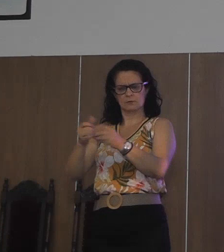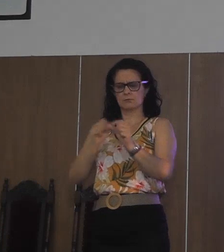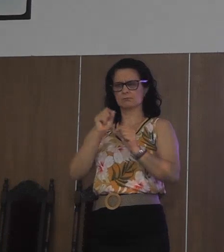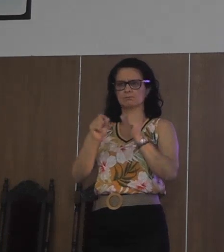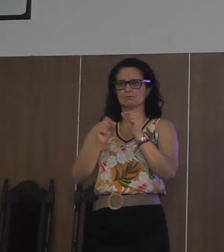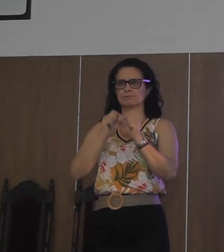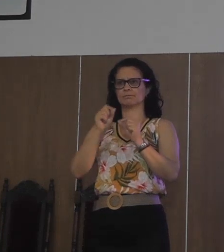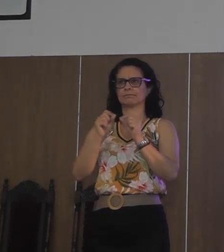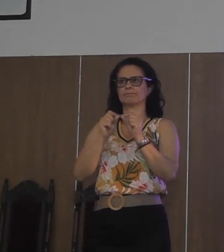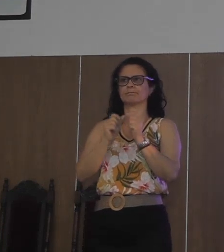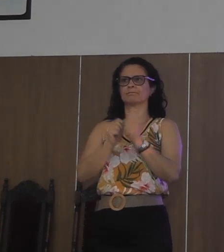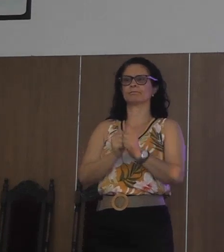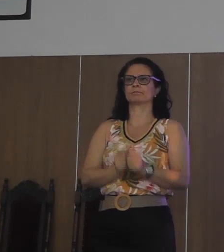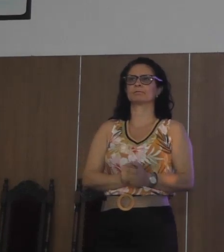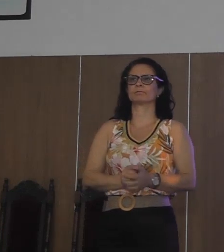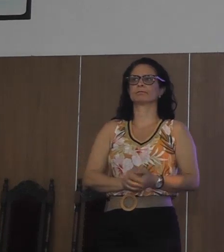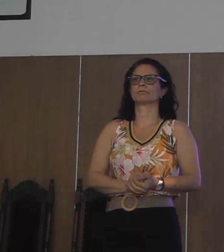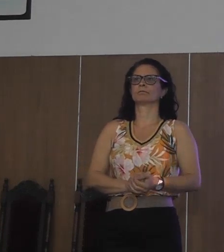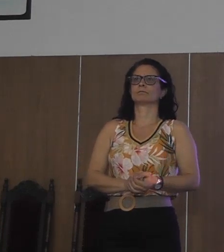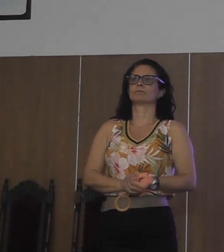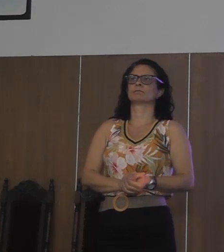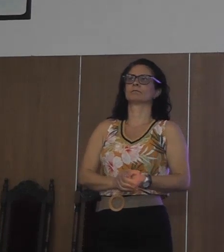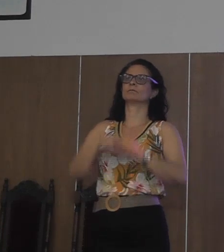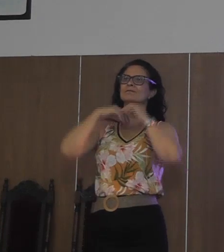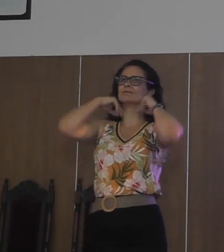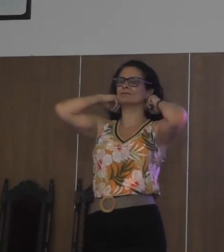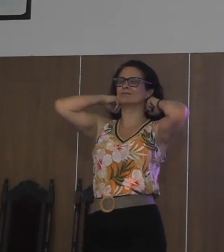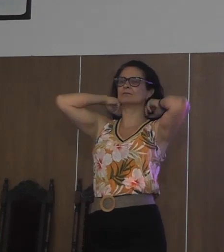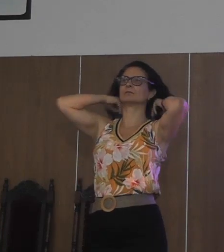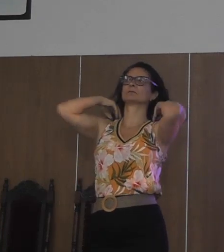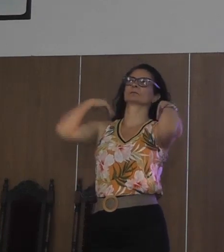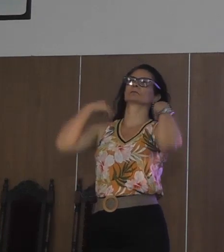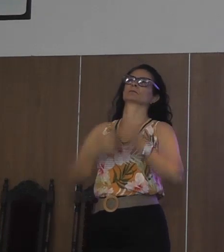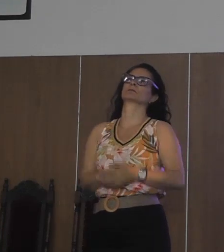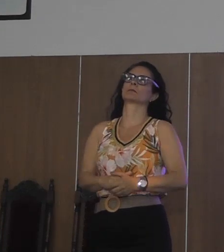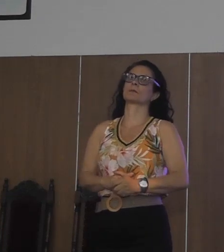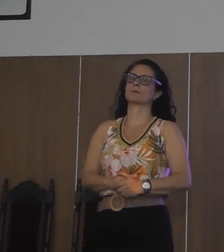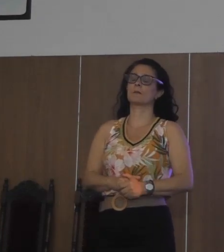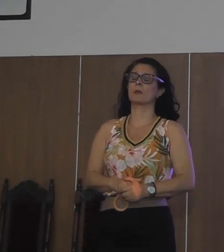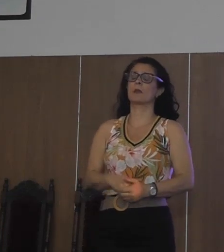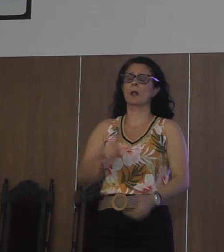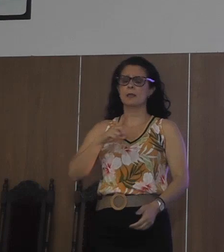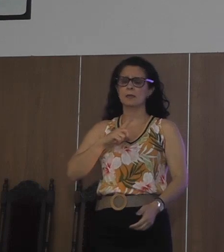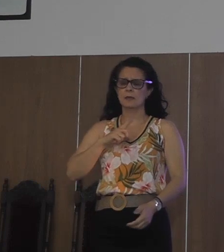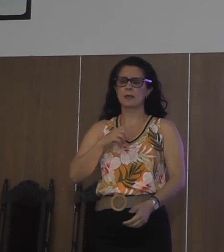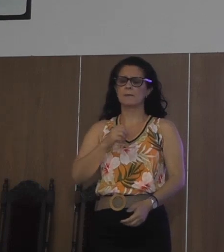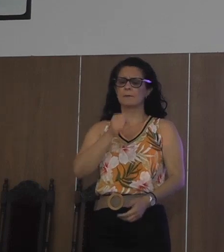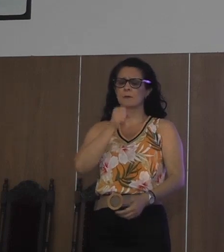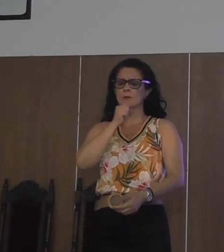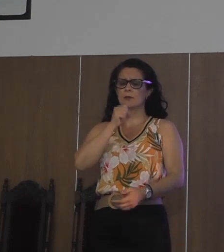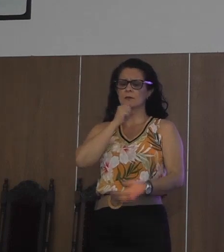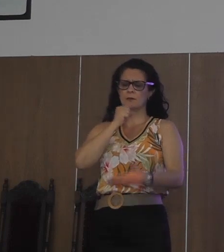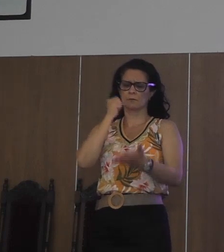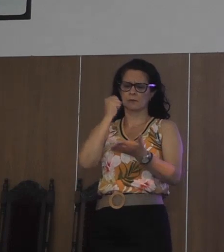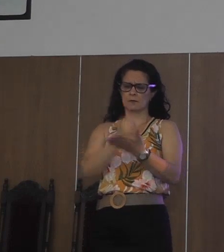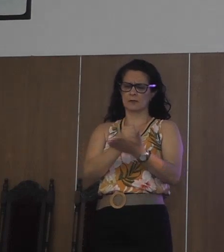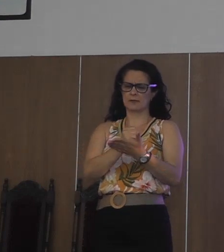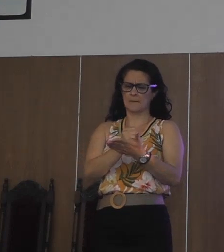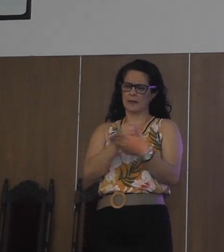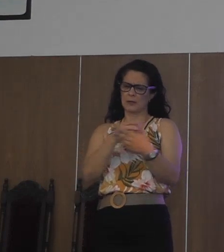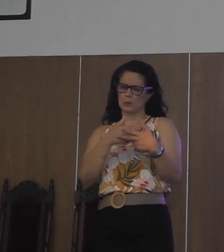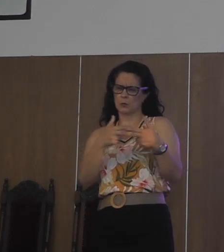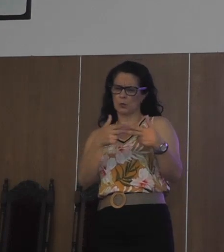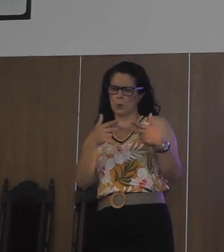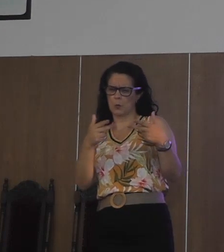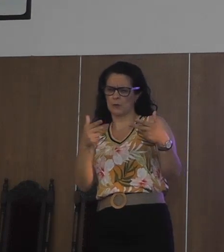característica. Há no Antigo Testamento aquilo que chamamos de tipologias, e eu exemplifico para você entender de